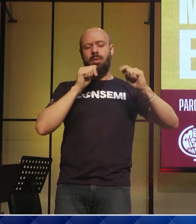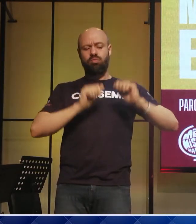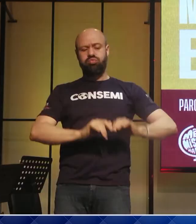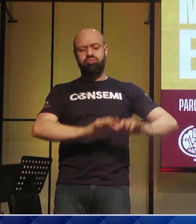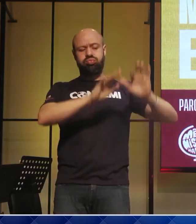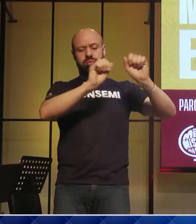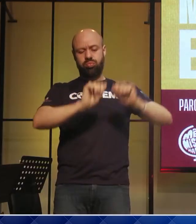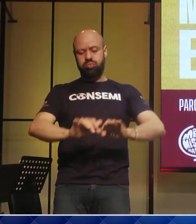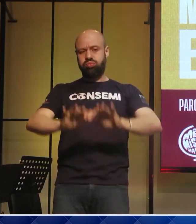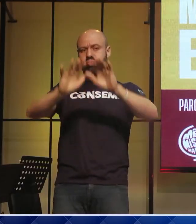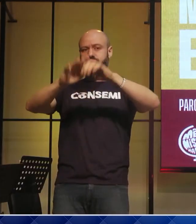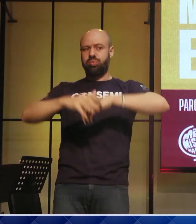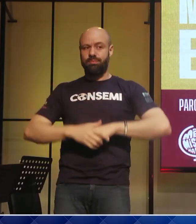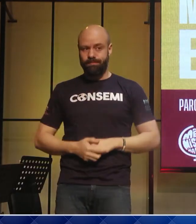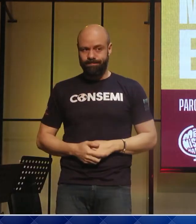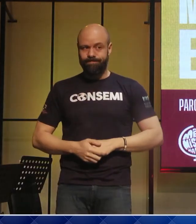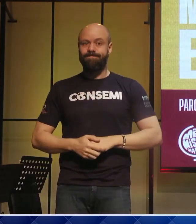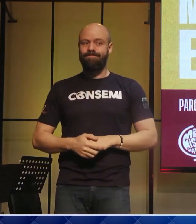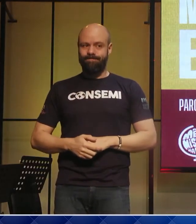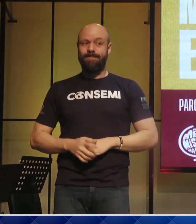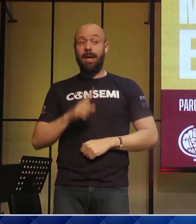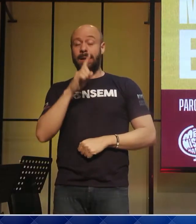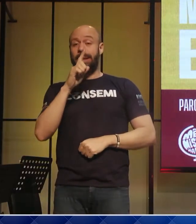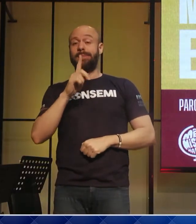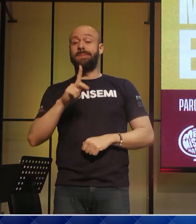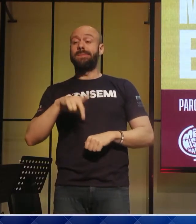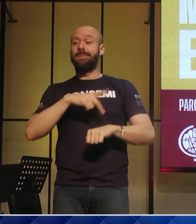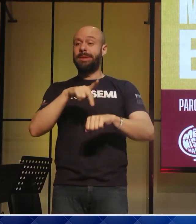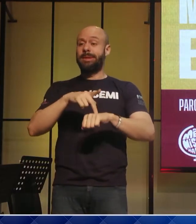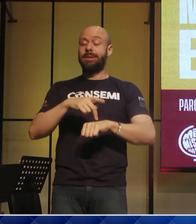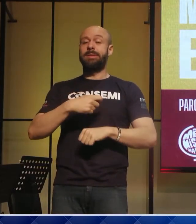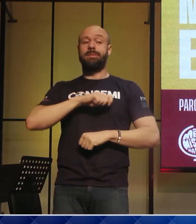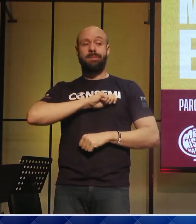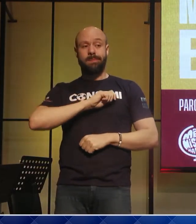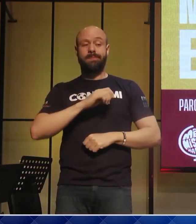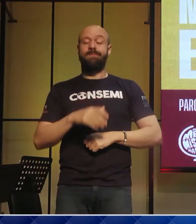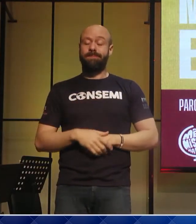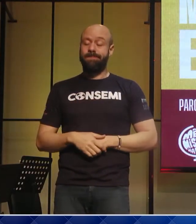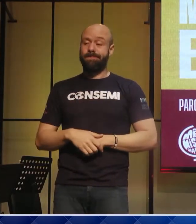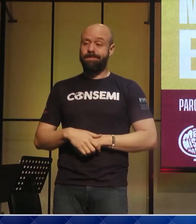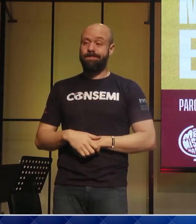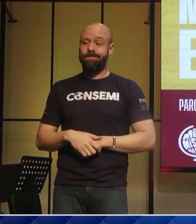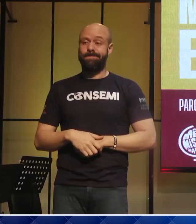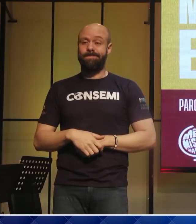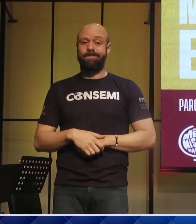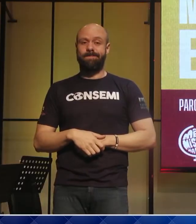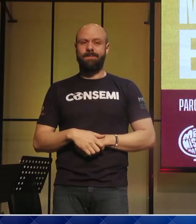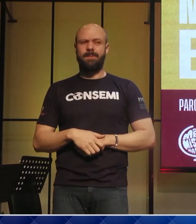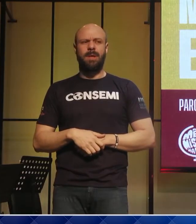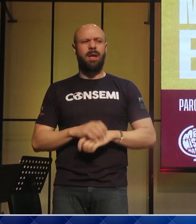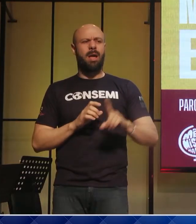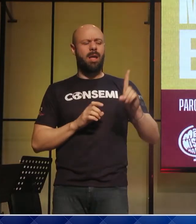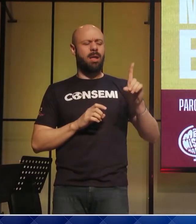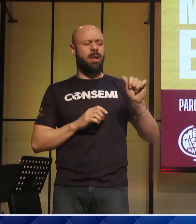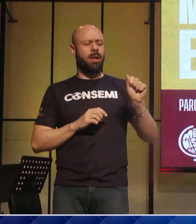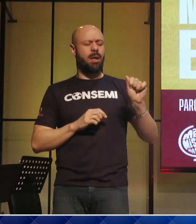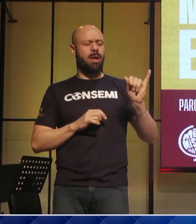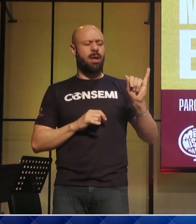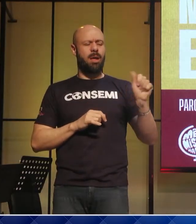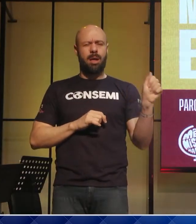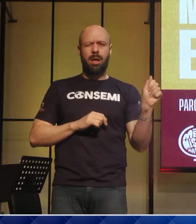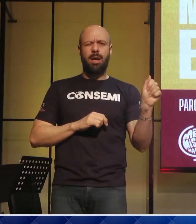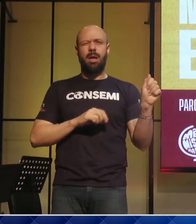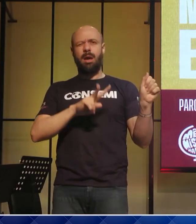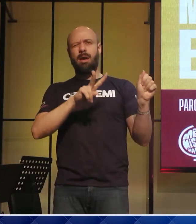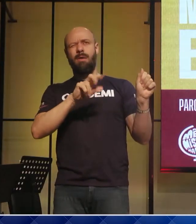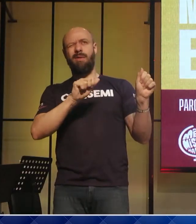muito. Foi essa de Aldaia e a outra de perto de Valência. Eu